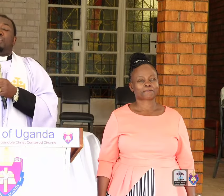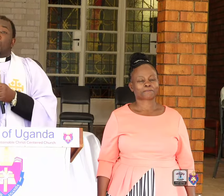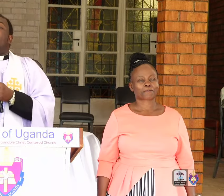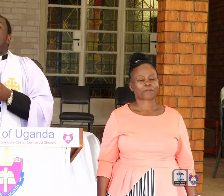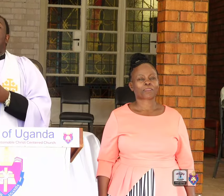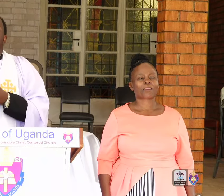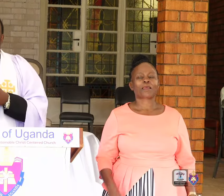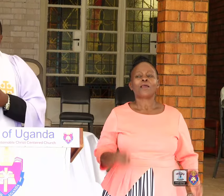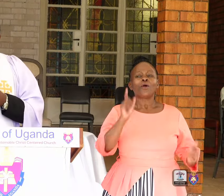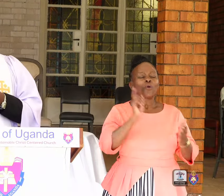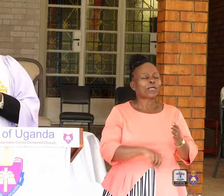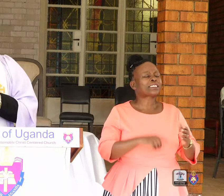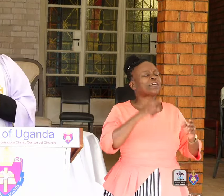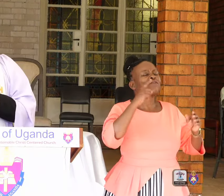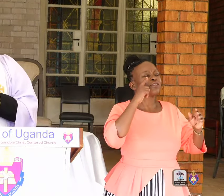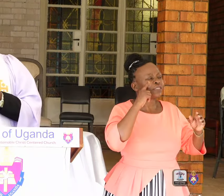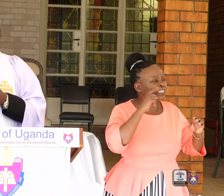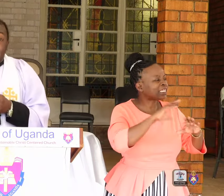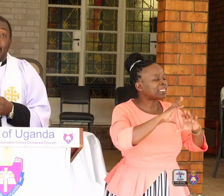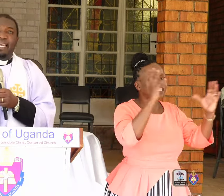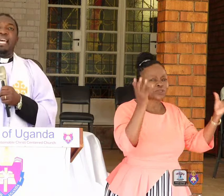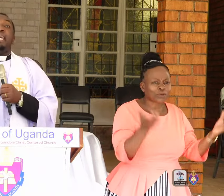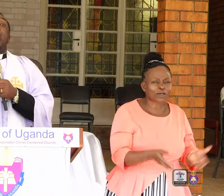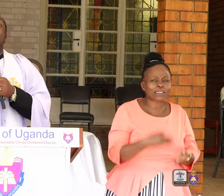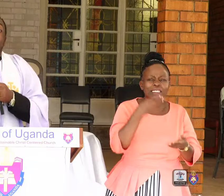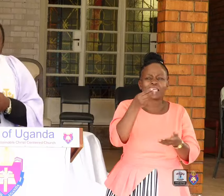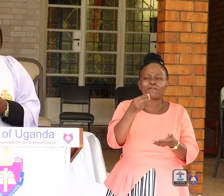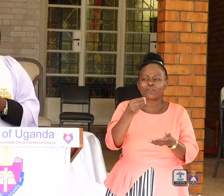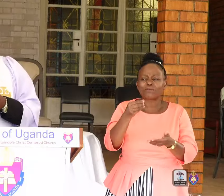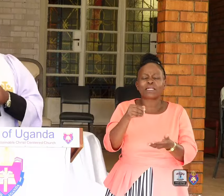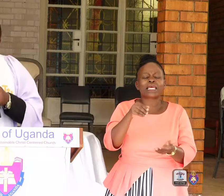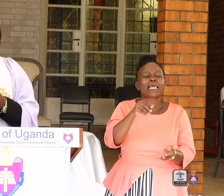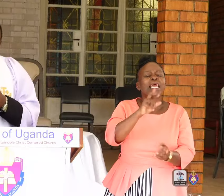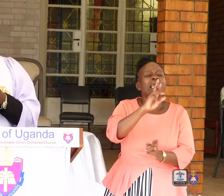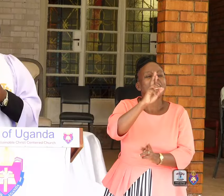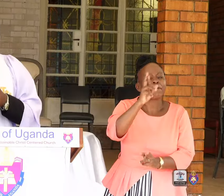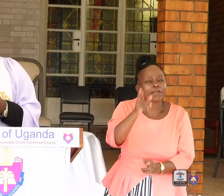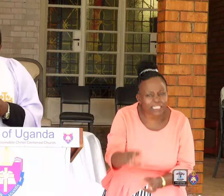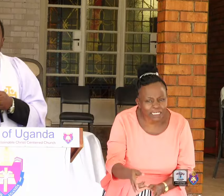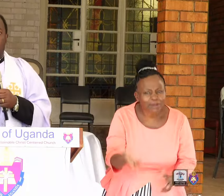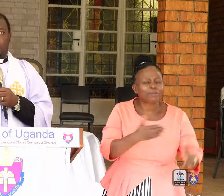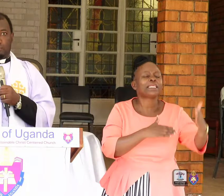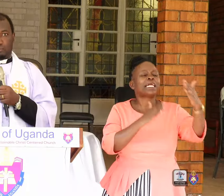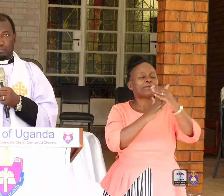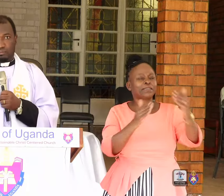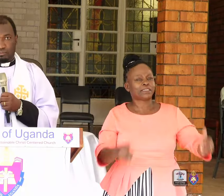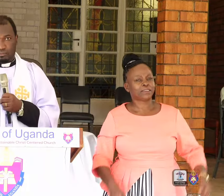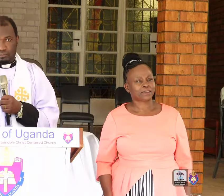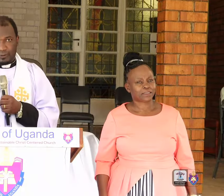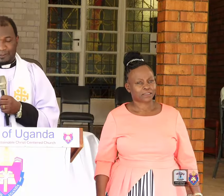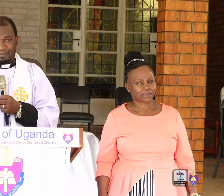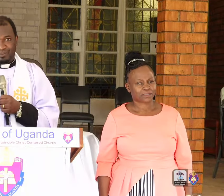Buli ky'olaba ku nsi kuno ekiringa ekikuwa ssente, ebitiibwa birike komo.